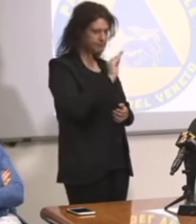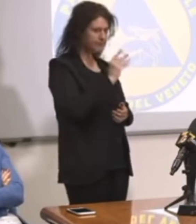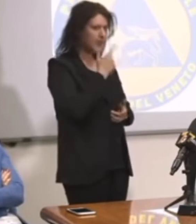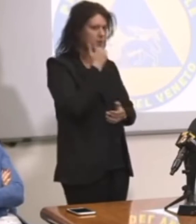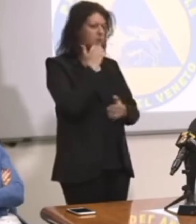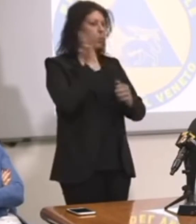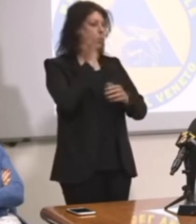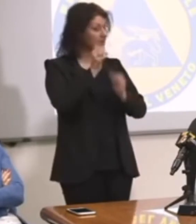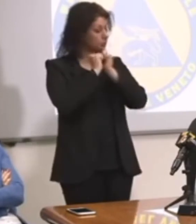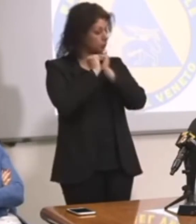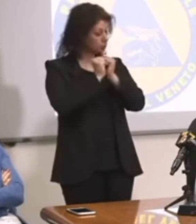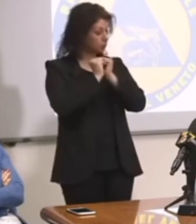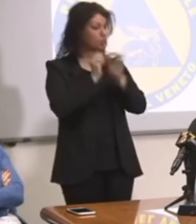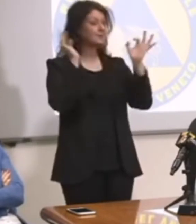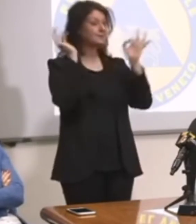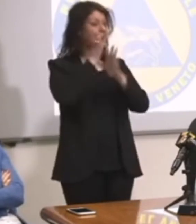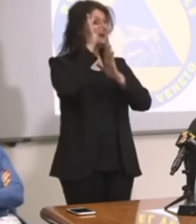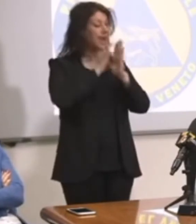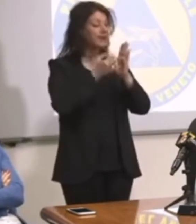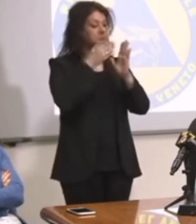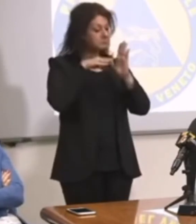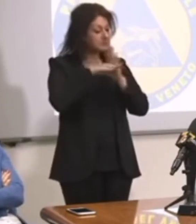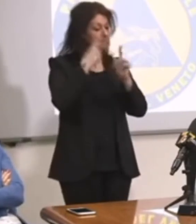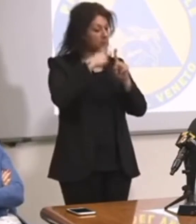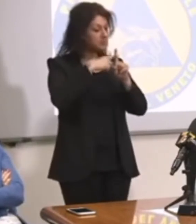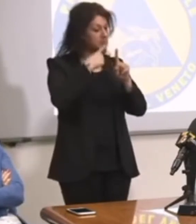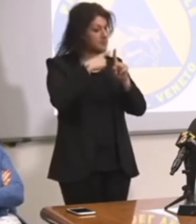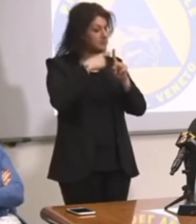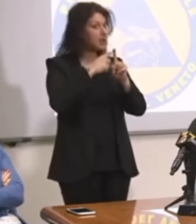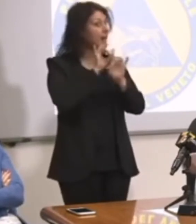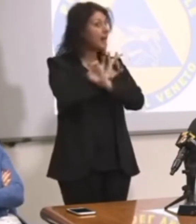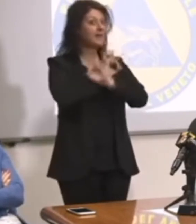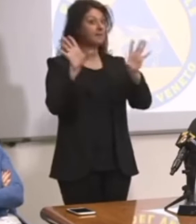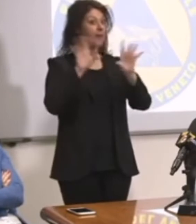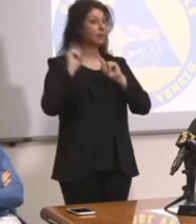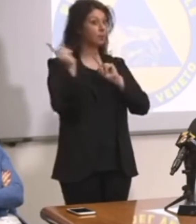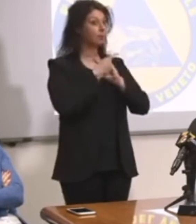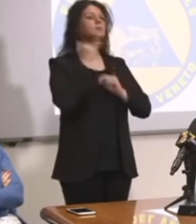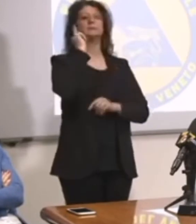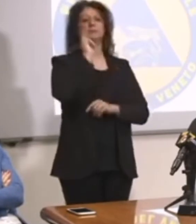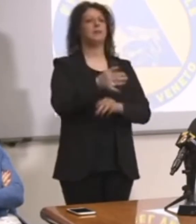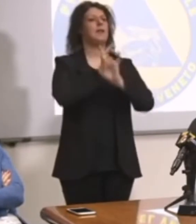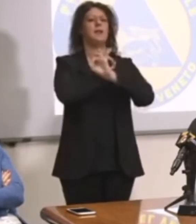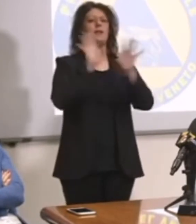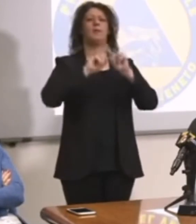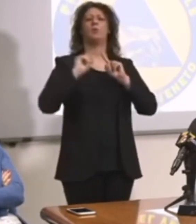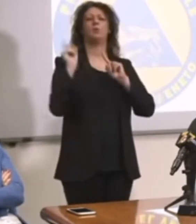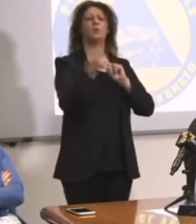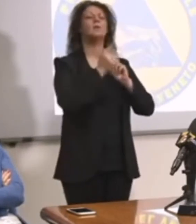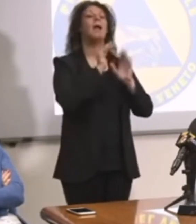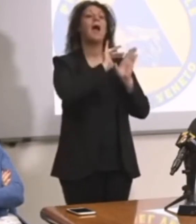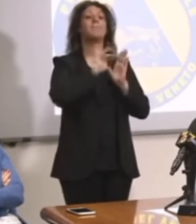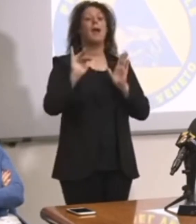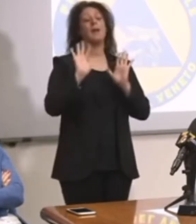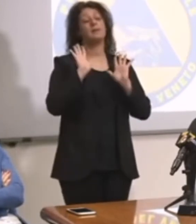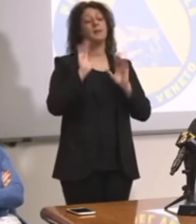giugno, se tutto va bene, se la curva liberi, liberi tutti, tranne il tema della mascherina che dovremmo portarla. quindi quella potrebbe continuare